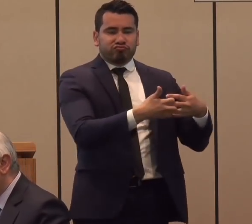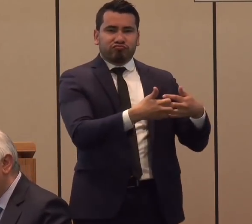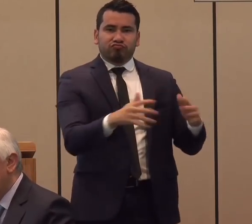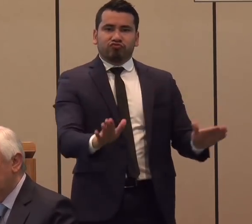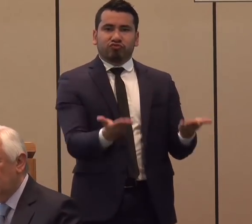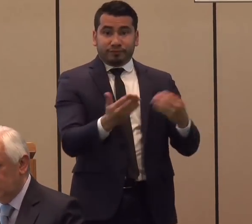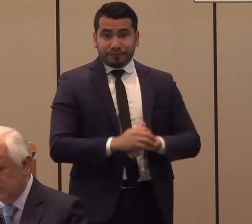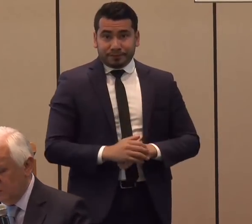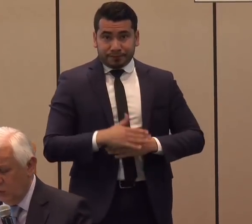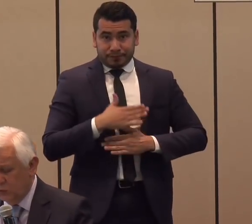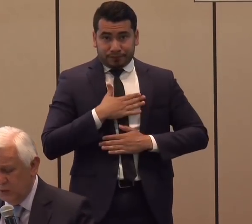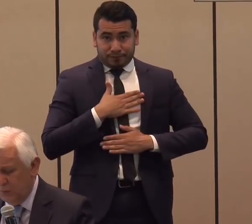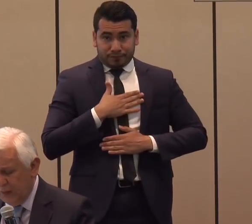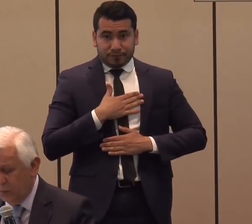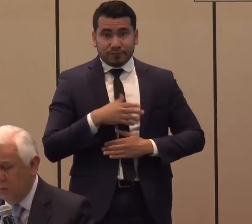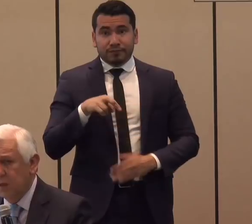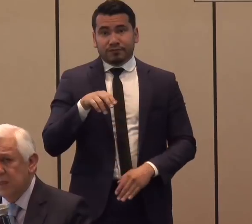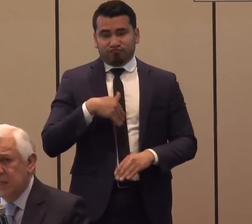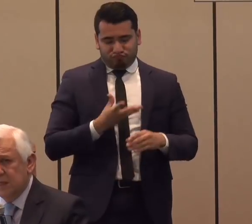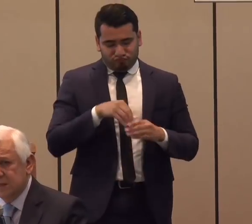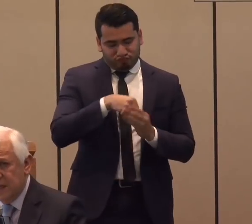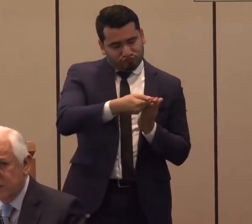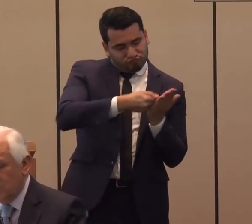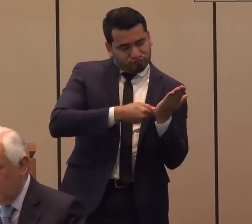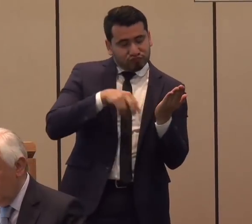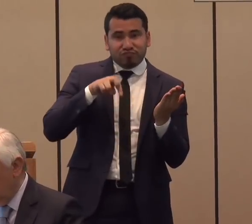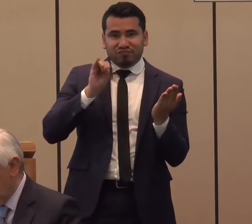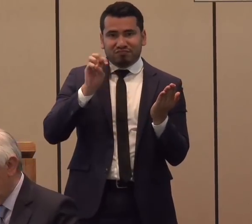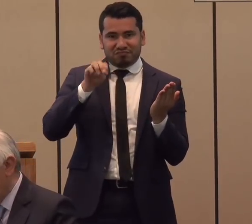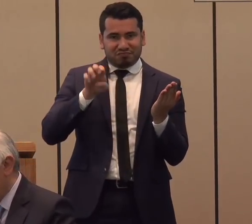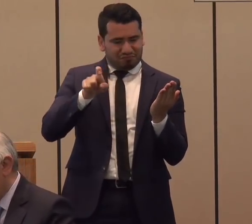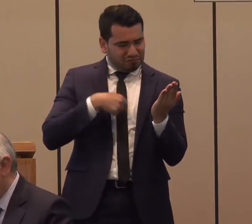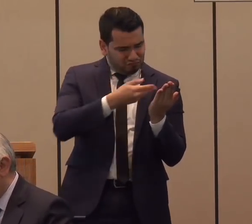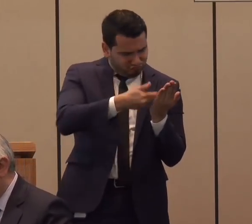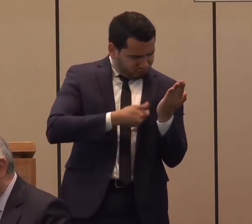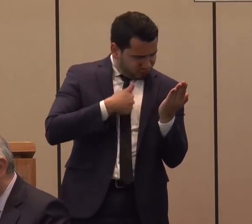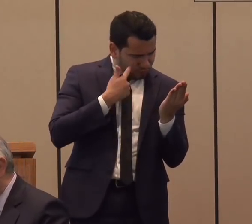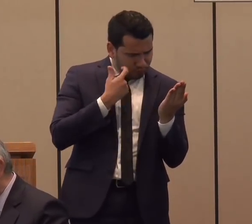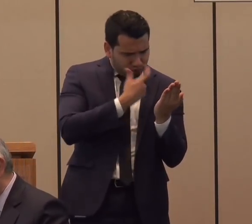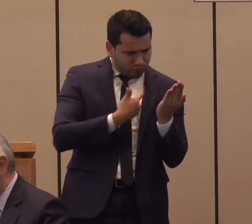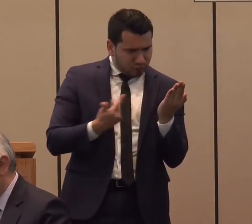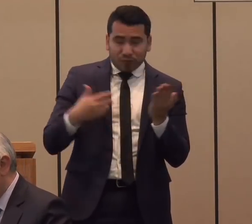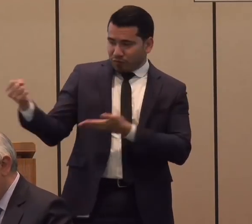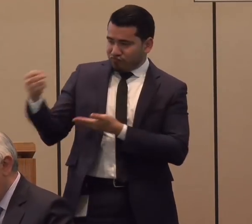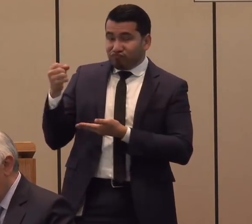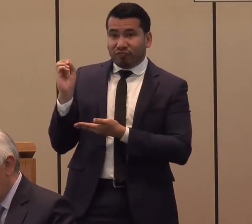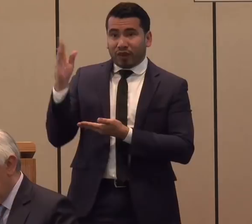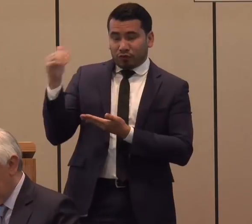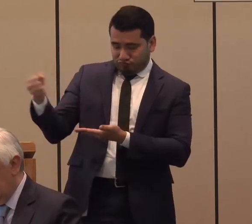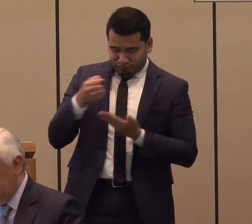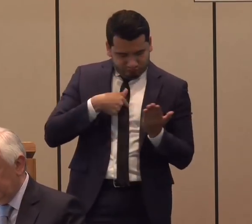el 50 por ciento de los desembolsos del banco este año 1.64 billones